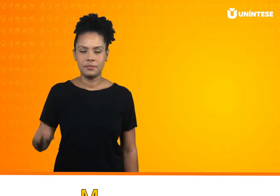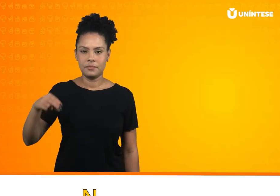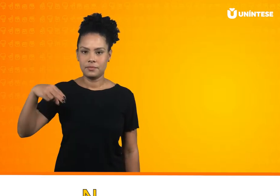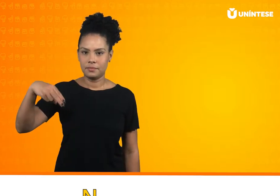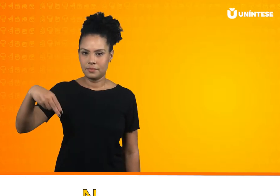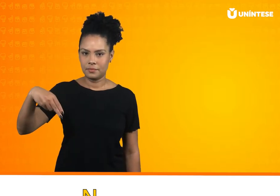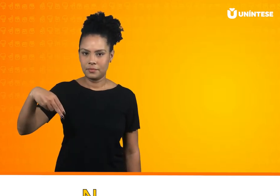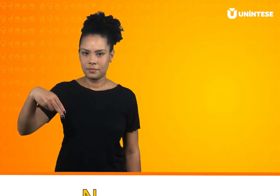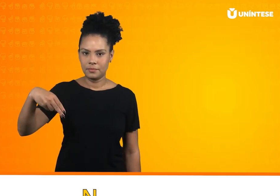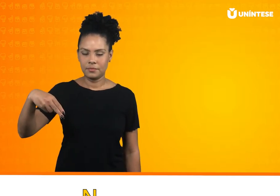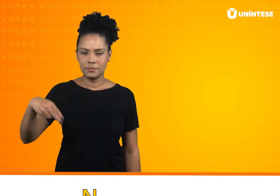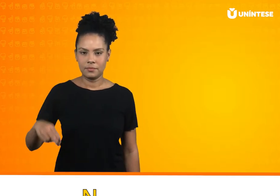N,